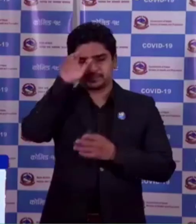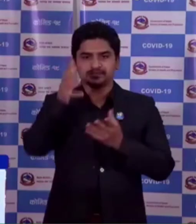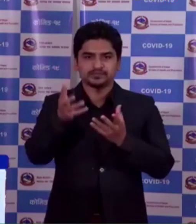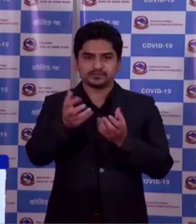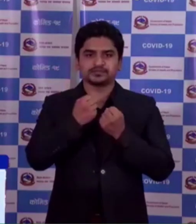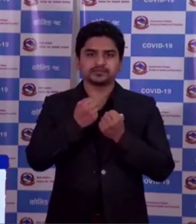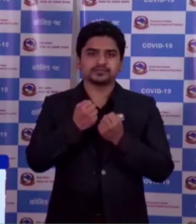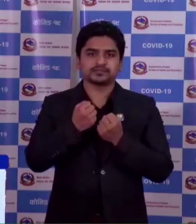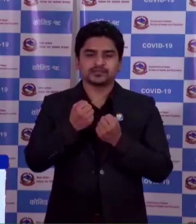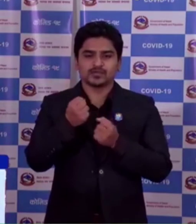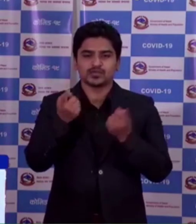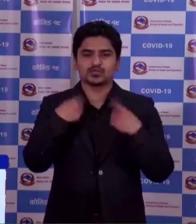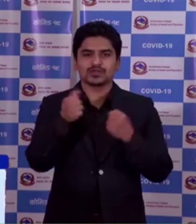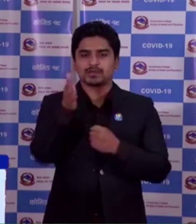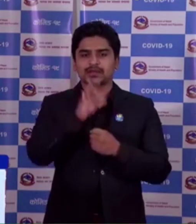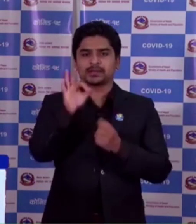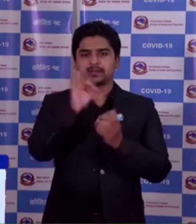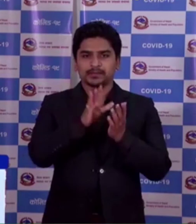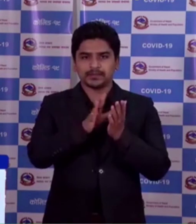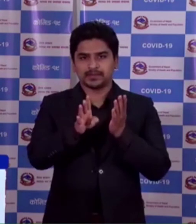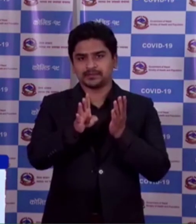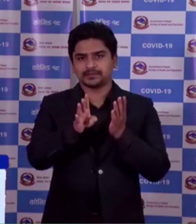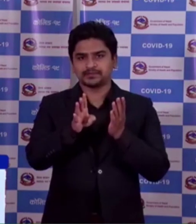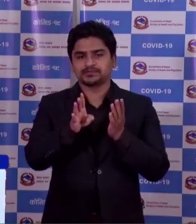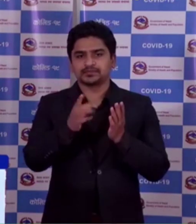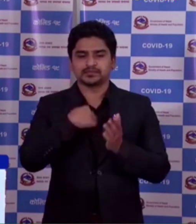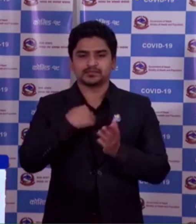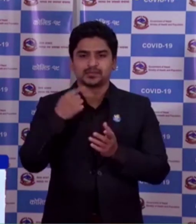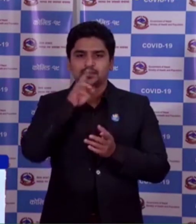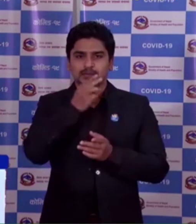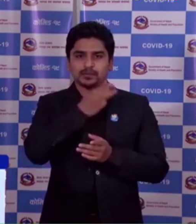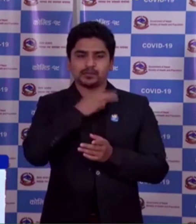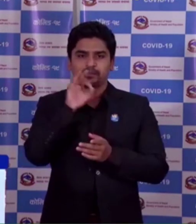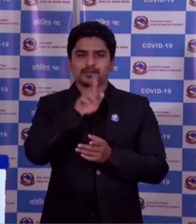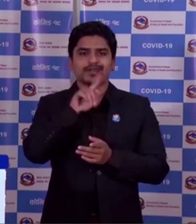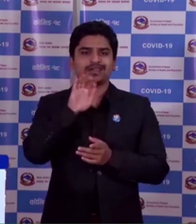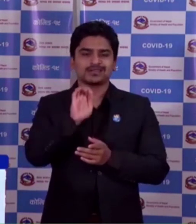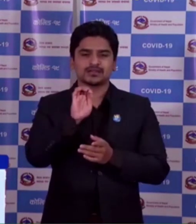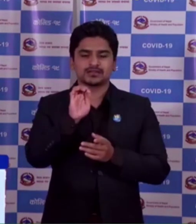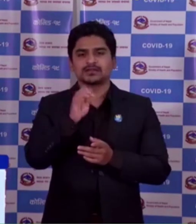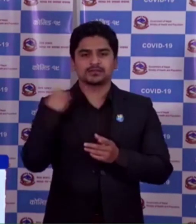67,769 को कोरोना जाँच गरिएको प्रवक्ता देवकोटाले बताएका छन्।